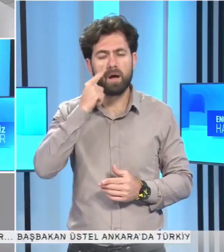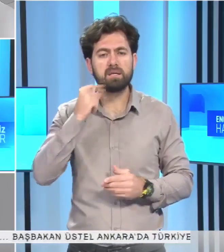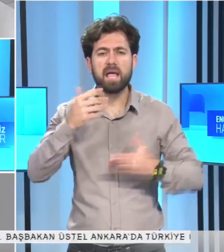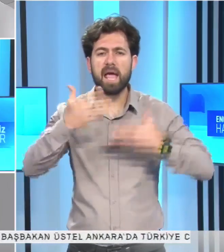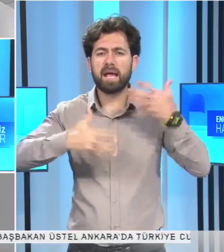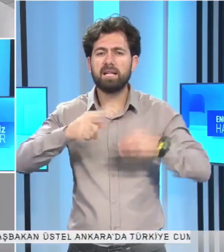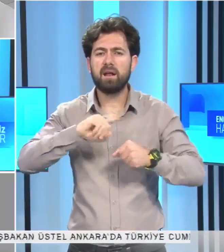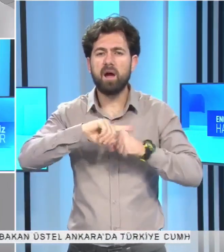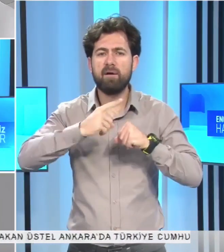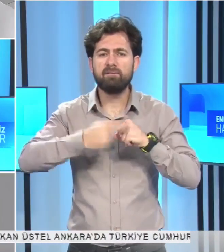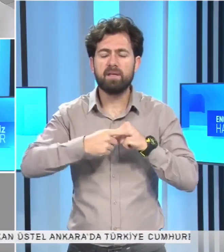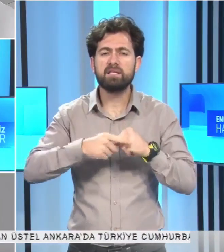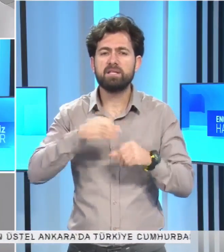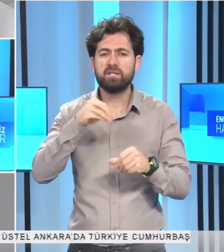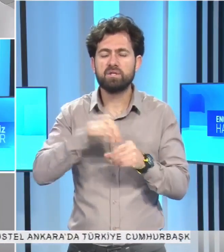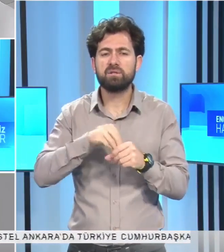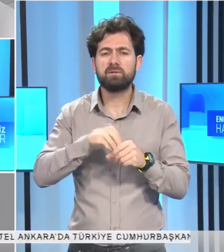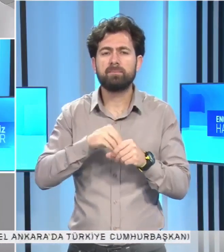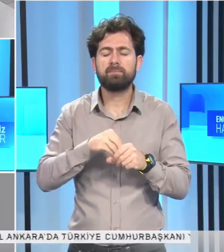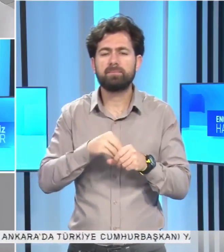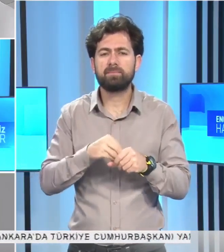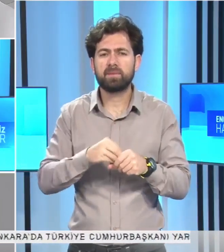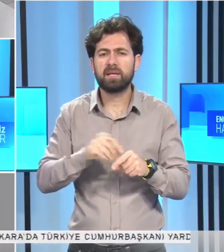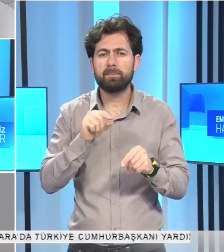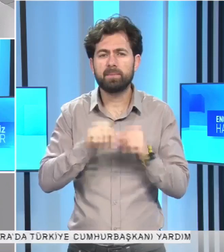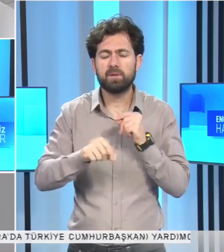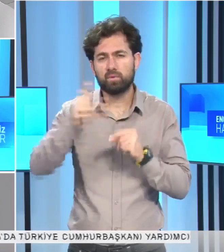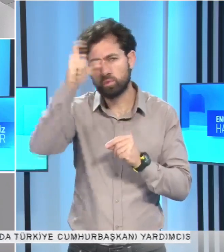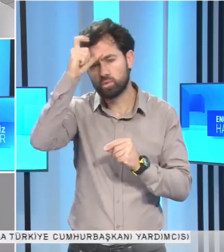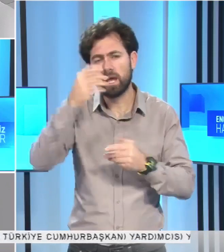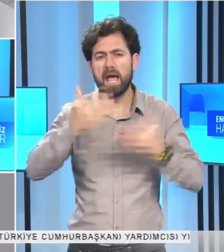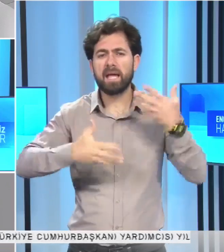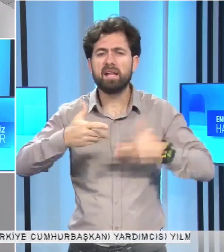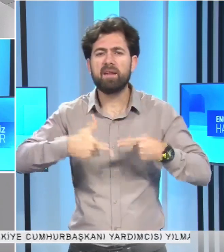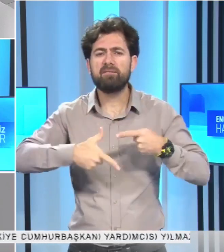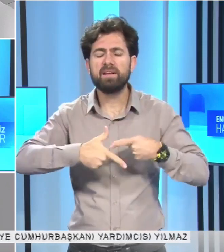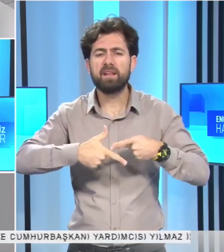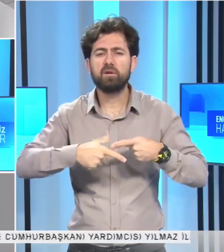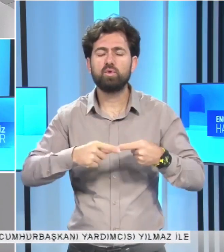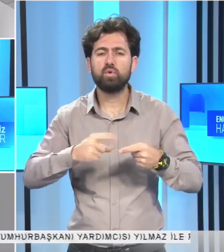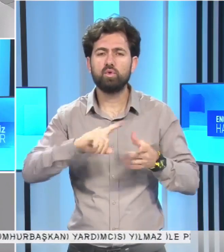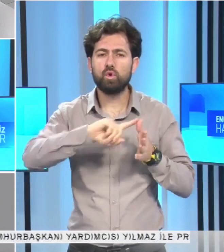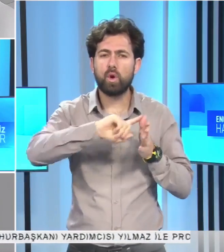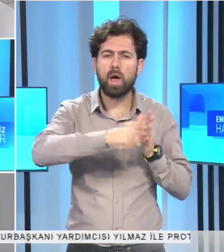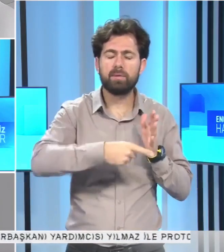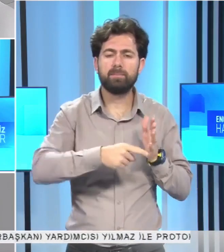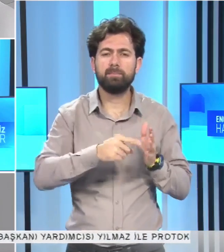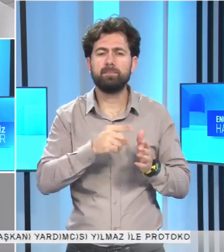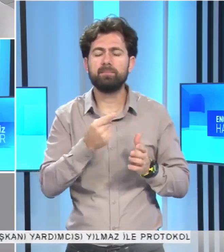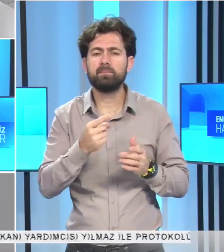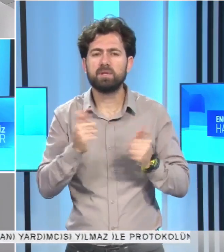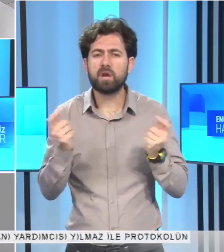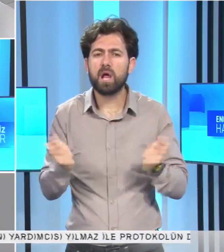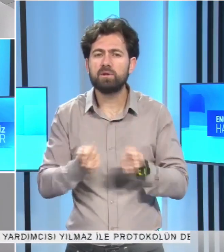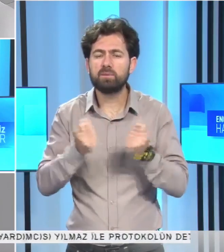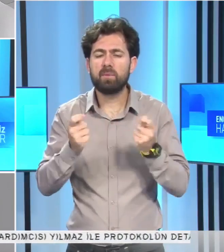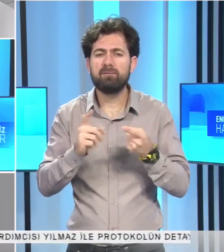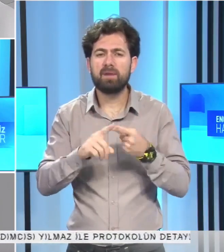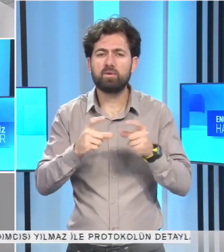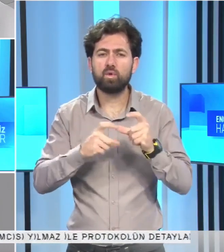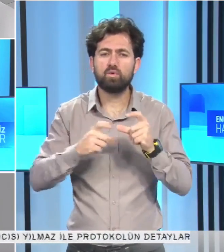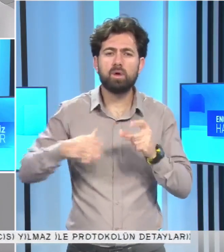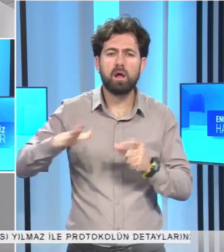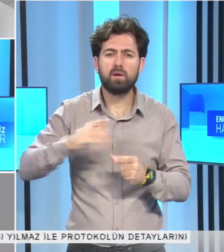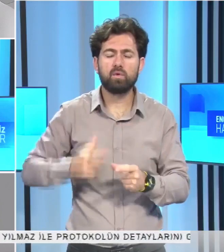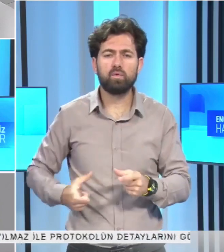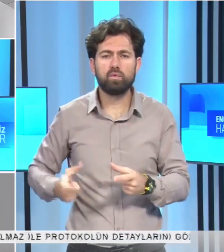16 Mayıs Engelliler Haftası çerçevesinde Kıbrıs Türk Engelliler Federasyonu Yönetim Kurulu, Çalışma ve